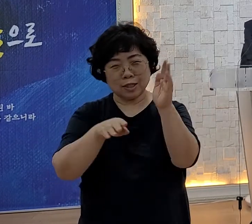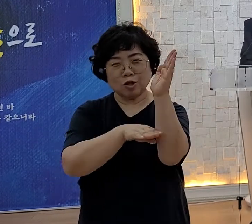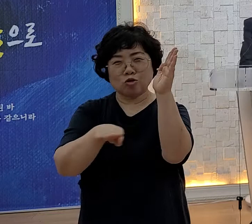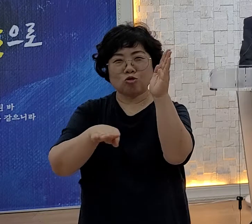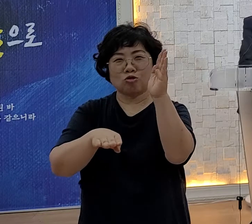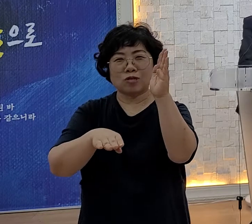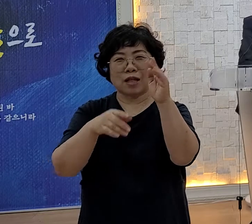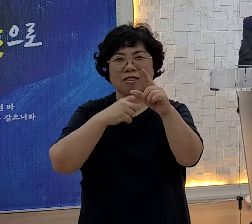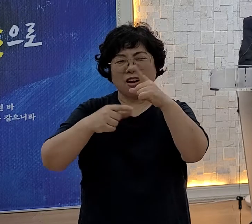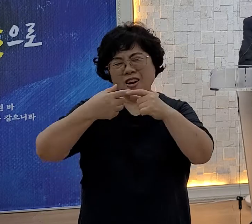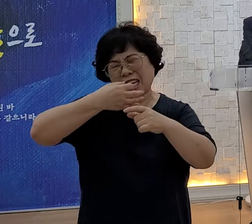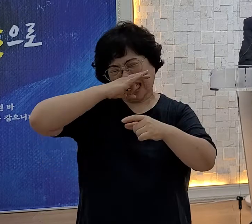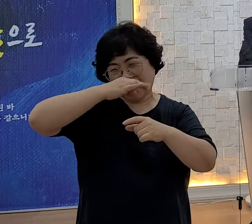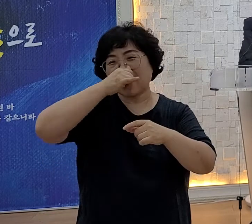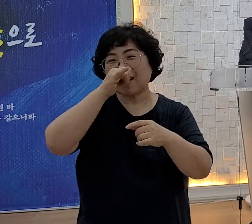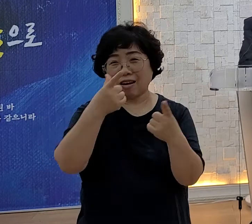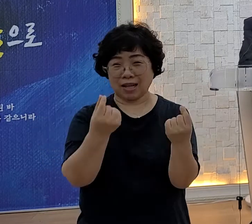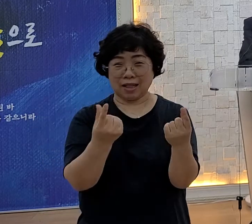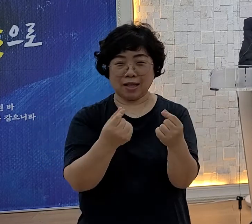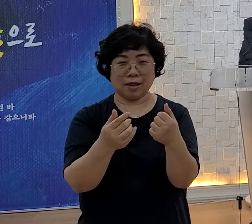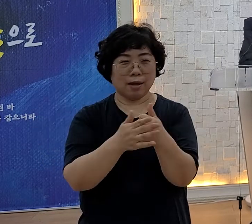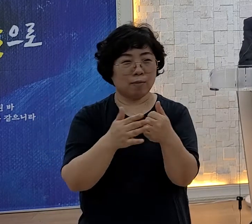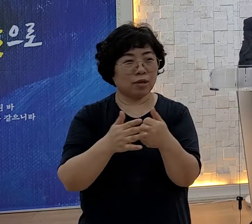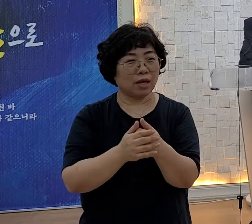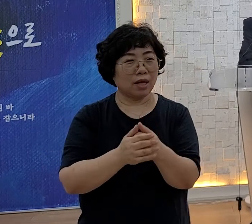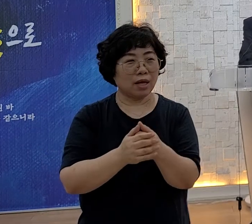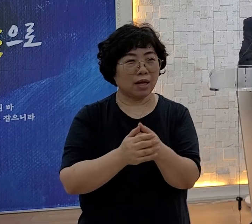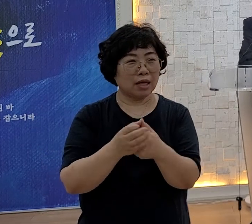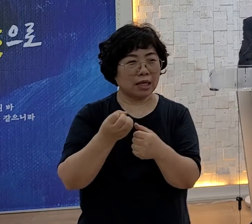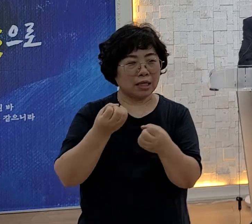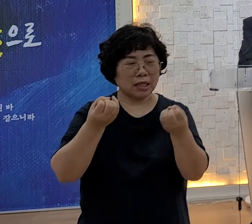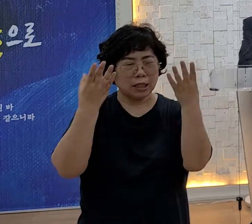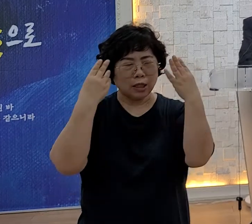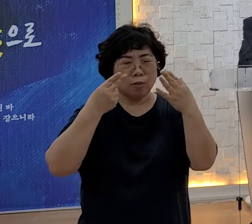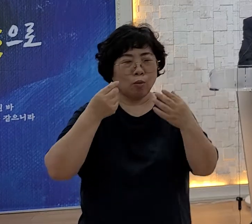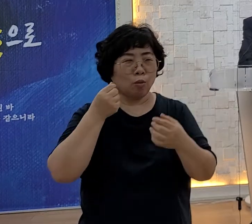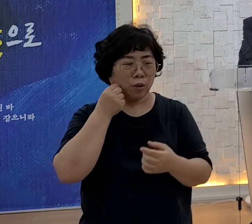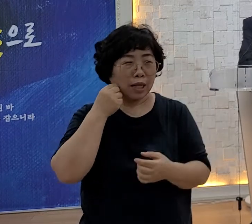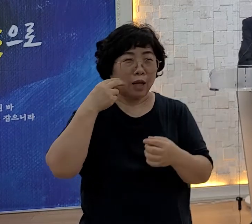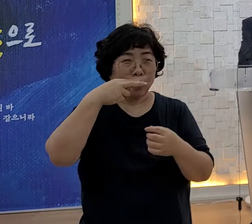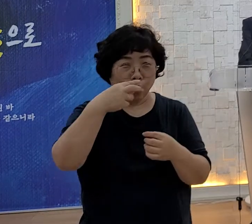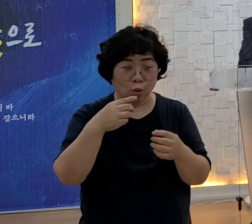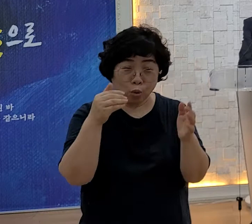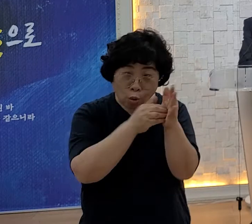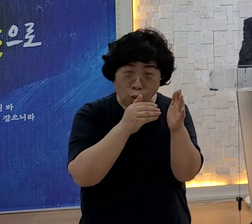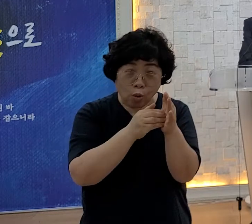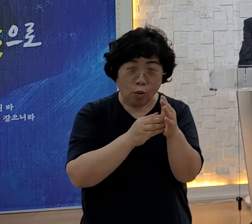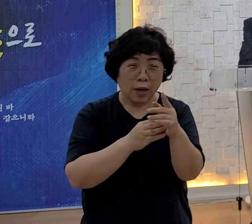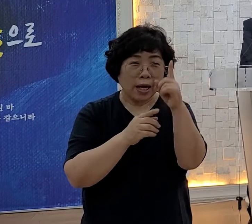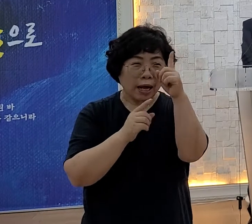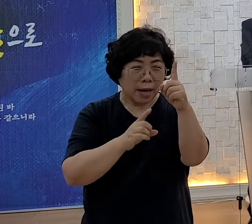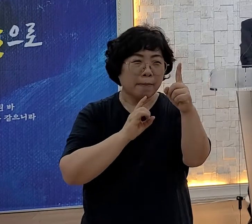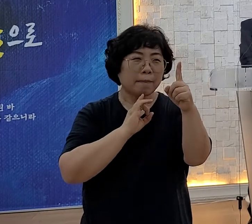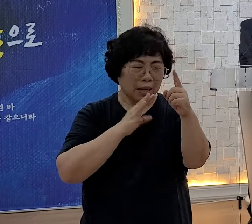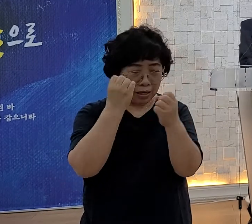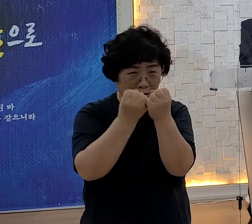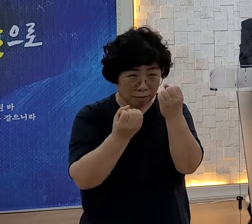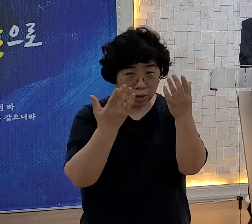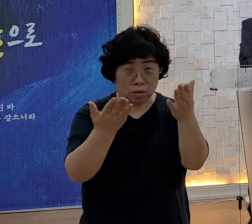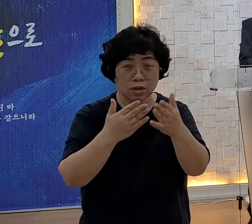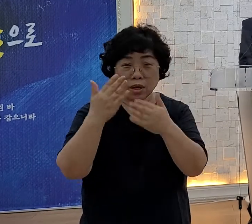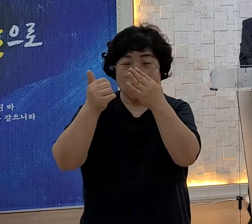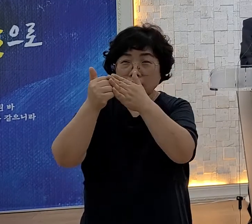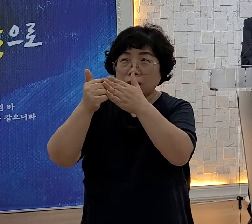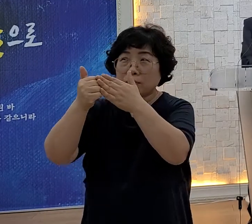관점에서는 이게 더 유익하겠다라는 생각을 자꾸 하게 됐어요. 오늘 그래서 우리가 어떻게 하면 하나님의 영광을 바라고 즐거워할